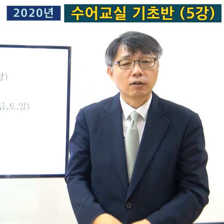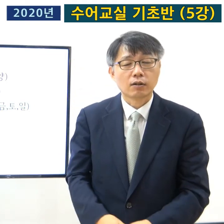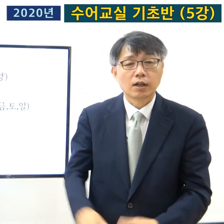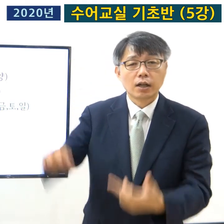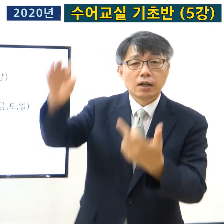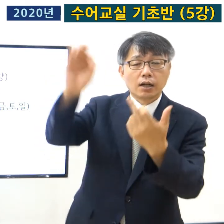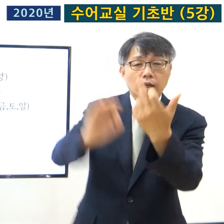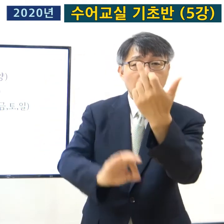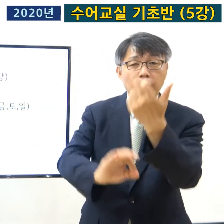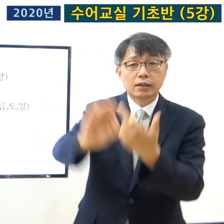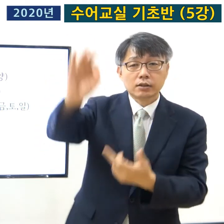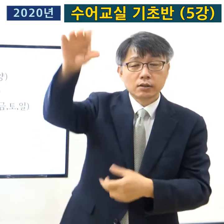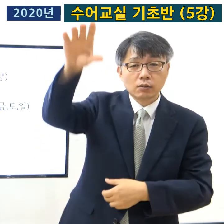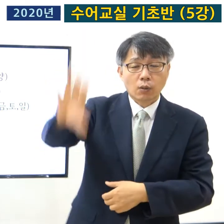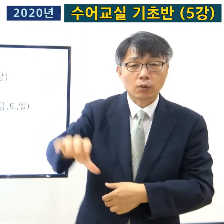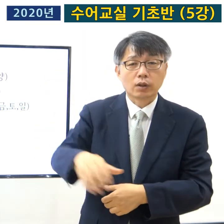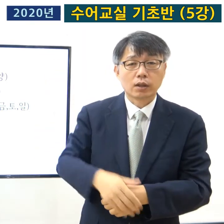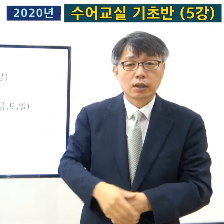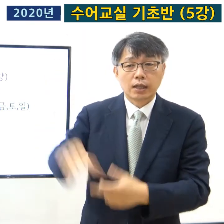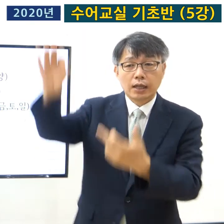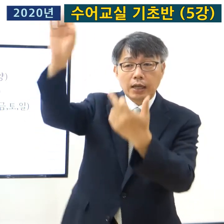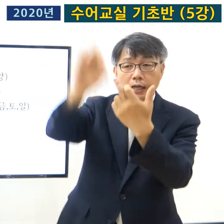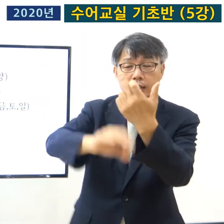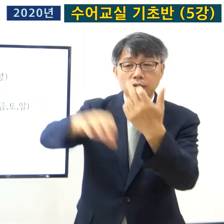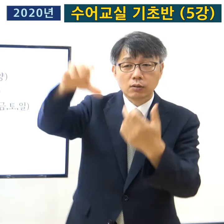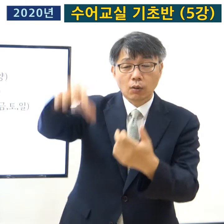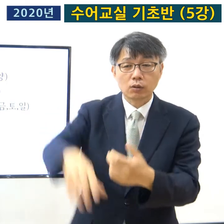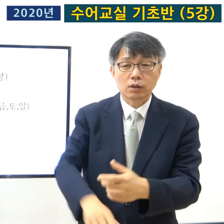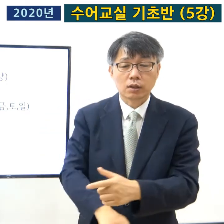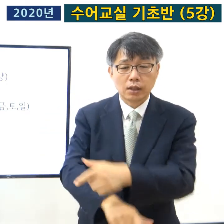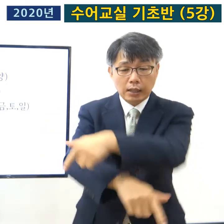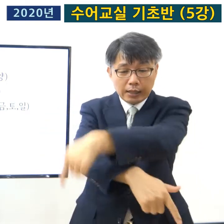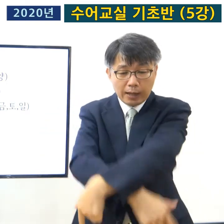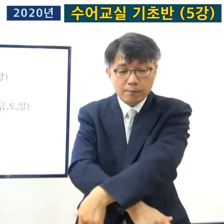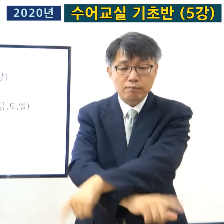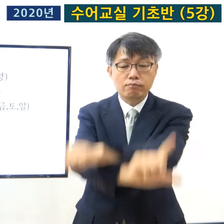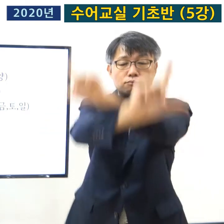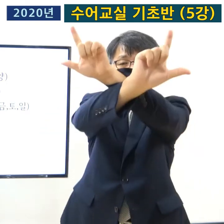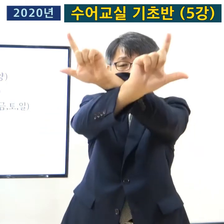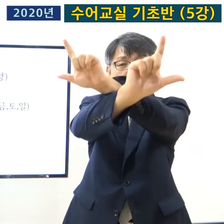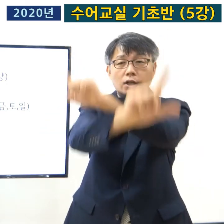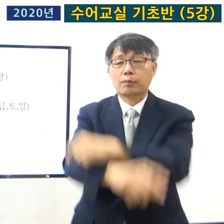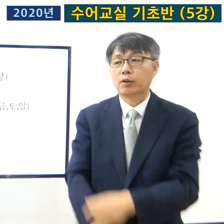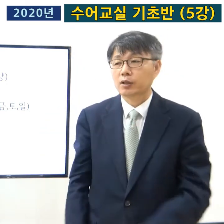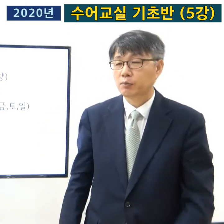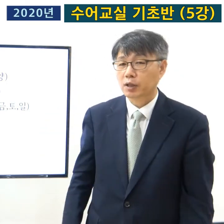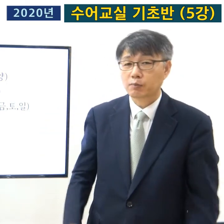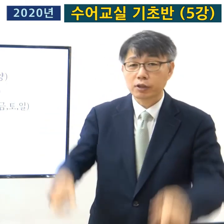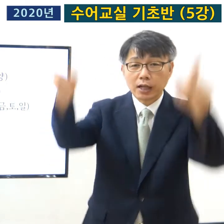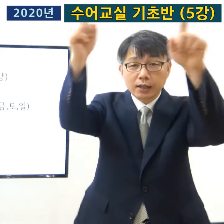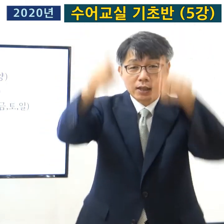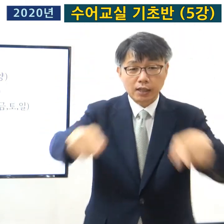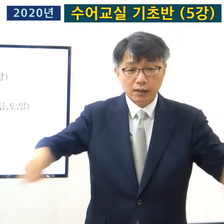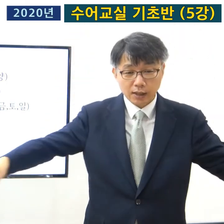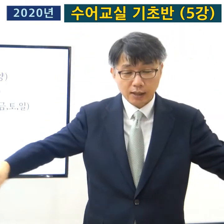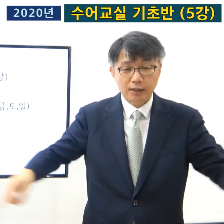그래서 해 뜨는 곳, 해지는 곳, 남, 북 이렇게 표현하시면 되겠습니다. 북자가 이렇게 되어